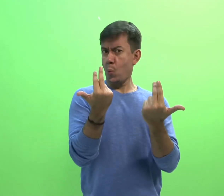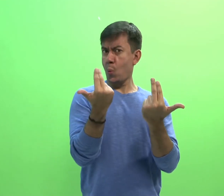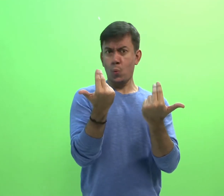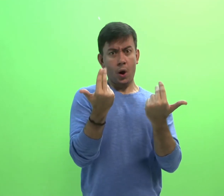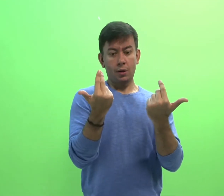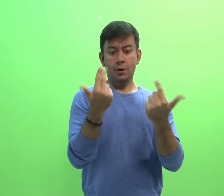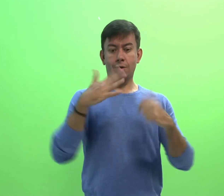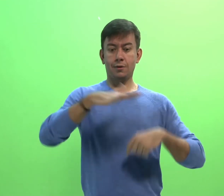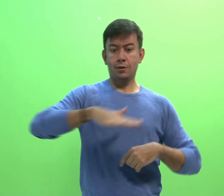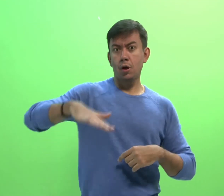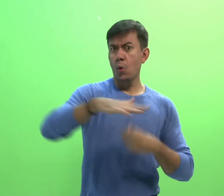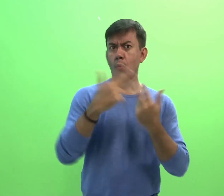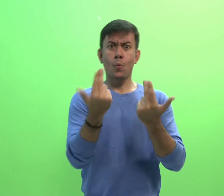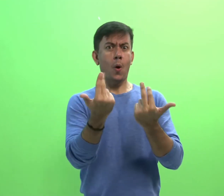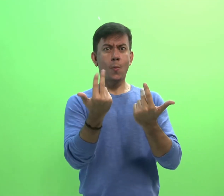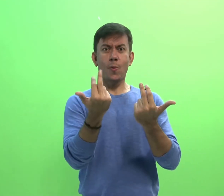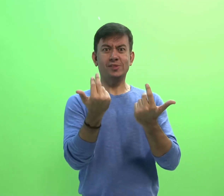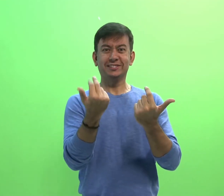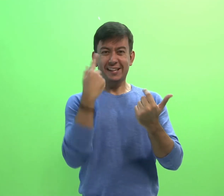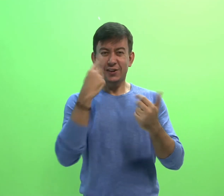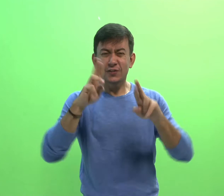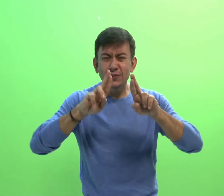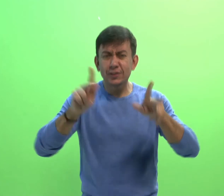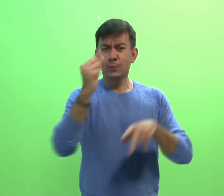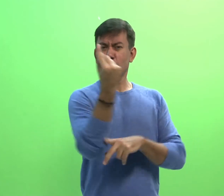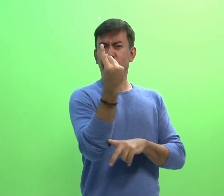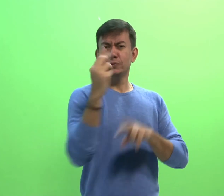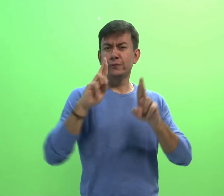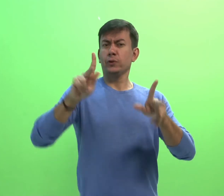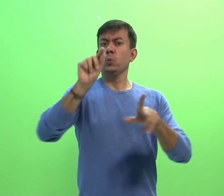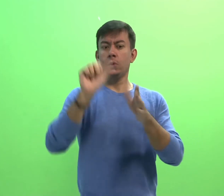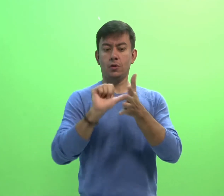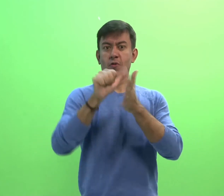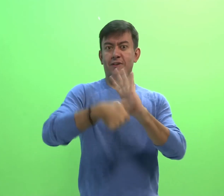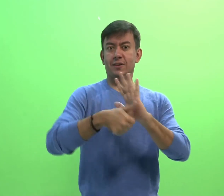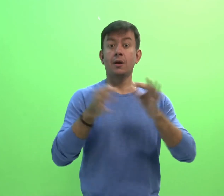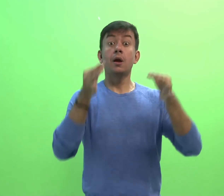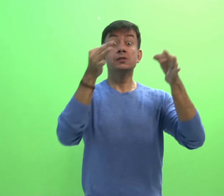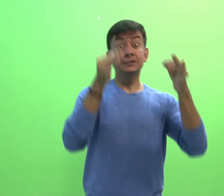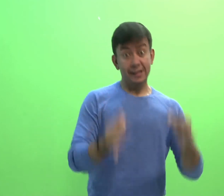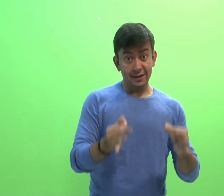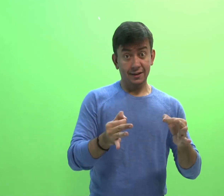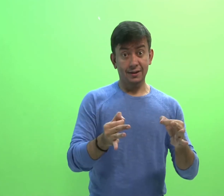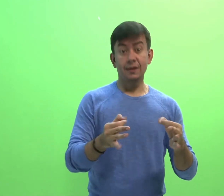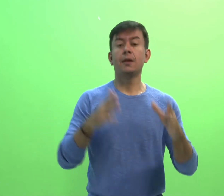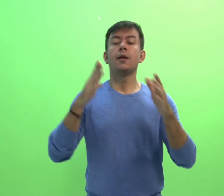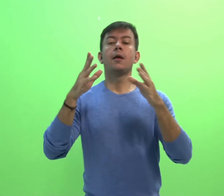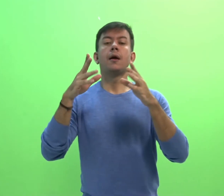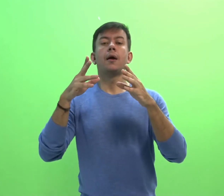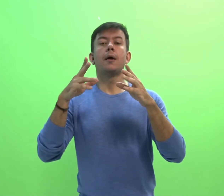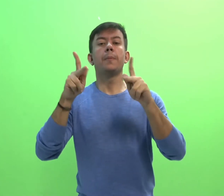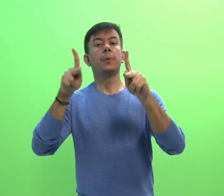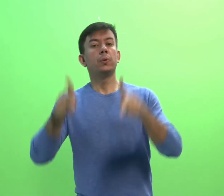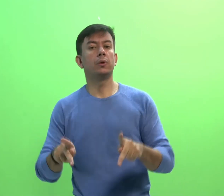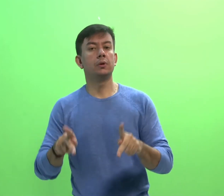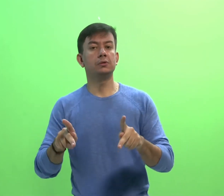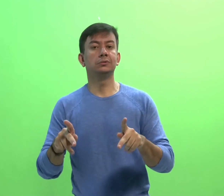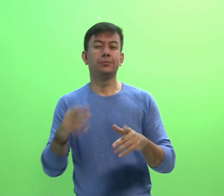A localização é a mesma, o espaço é o mesmo. Uma única coisa que os difere é a configuração